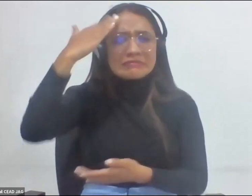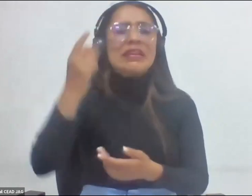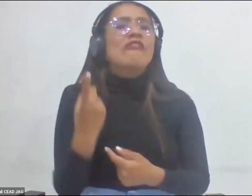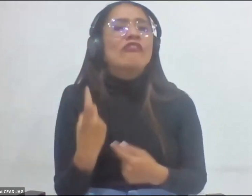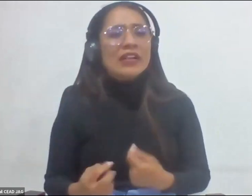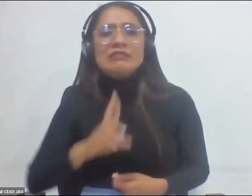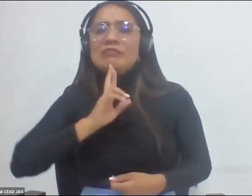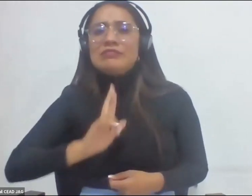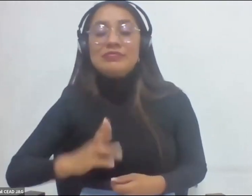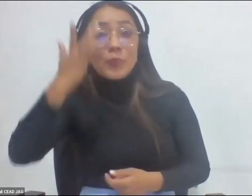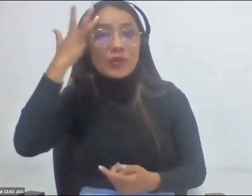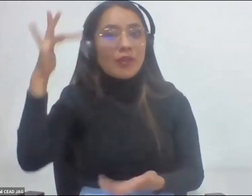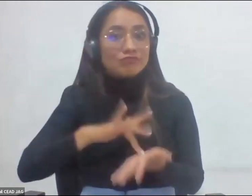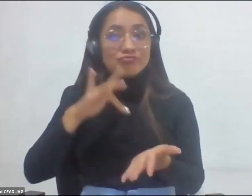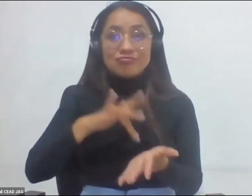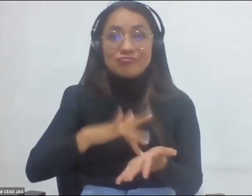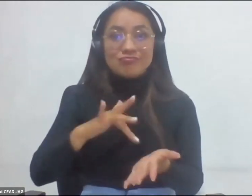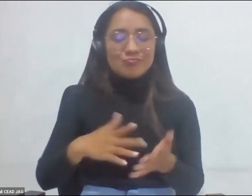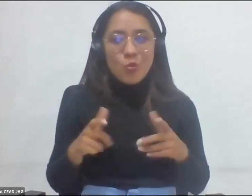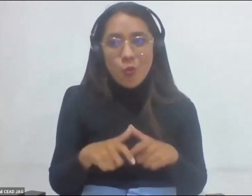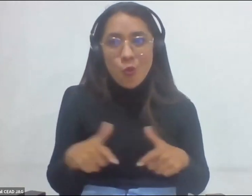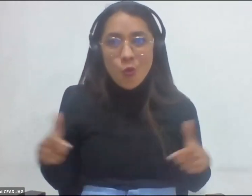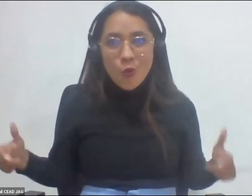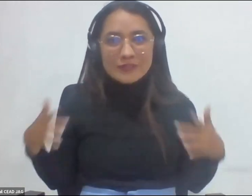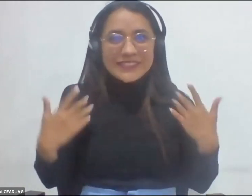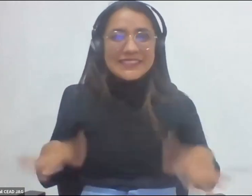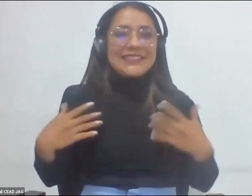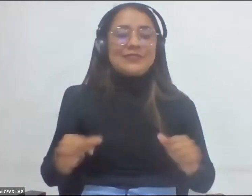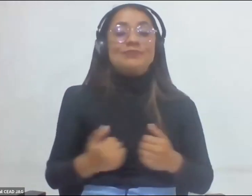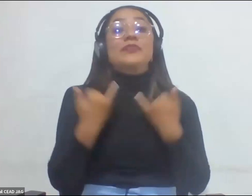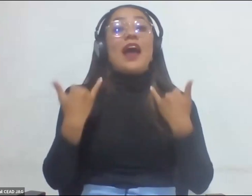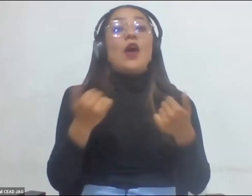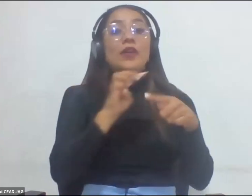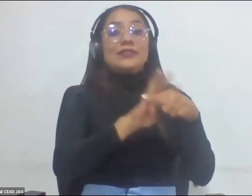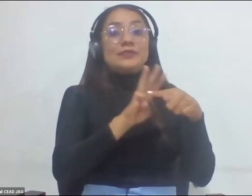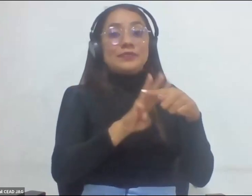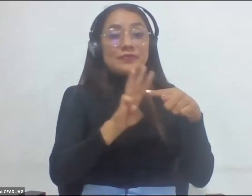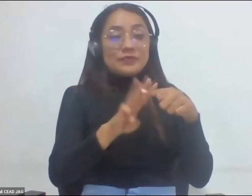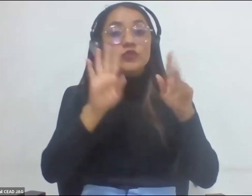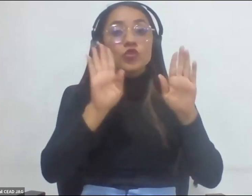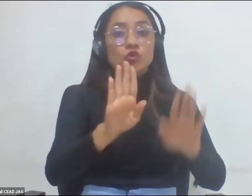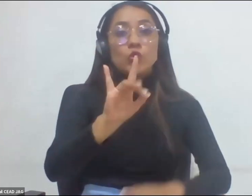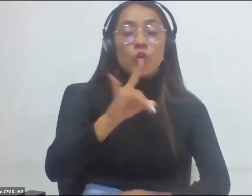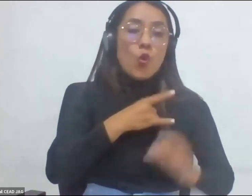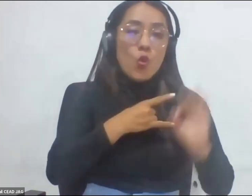sorprendente y les invito también para que en el sitio web de la unad www